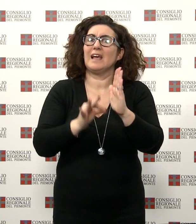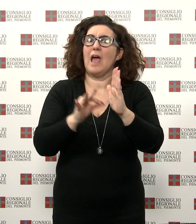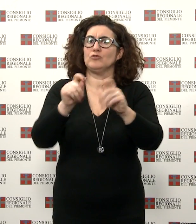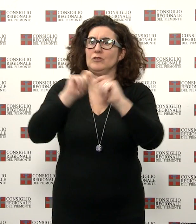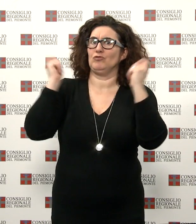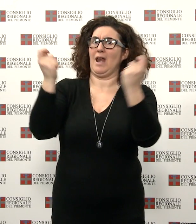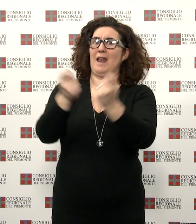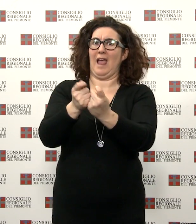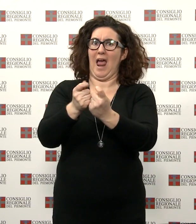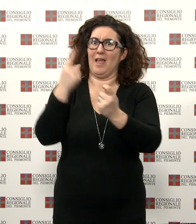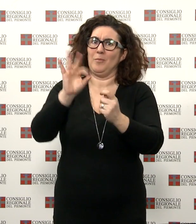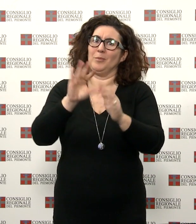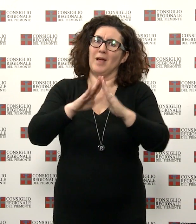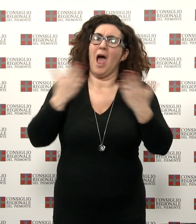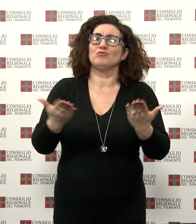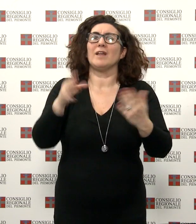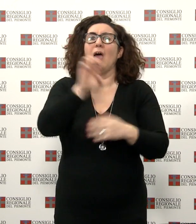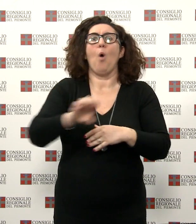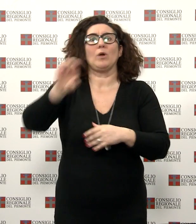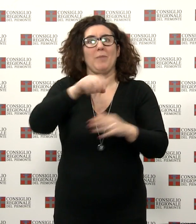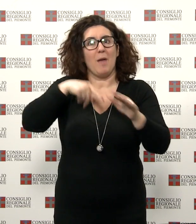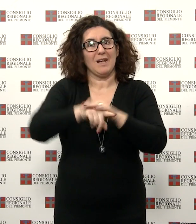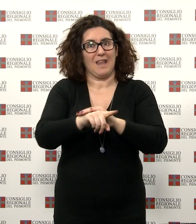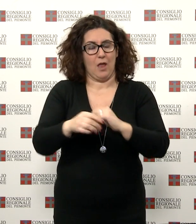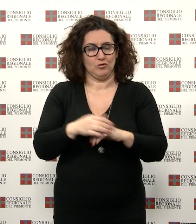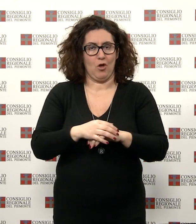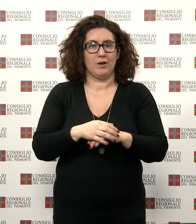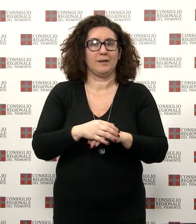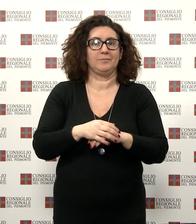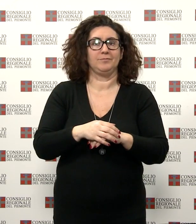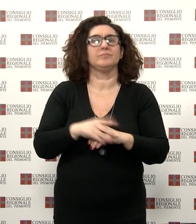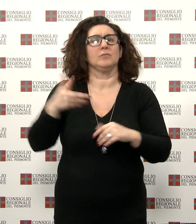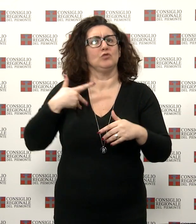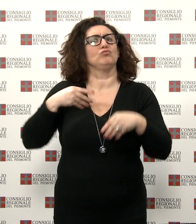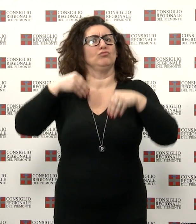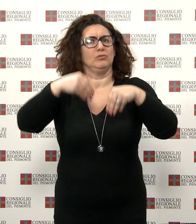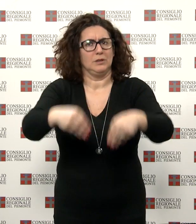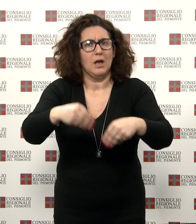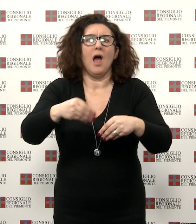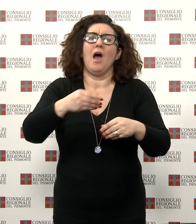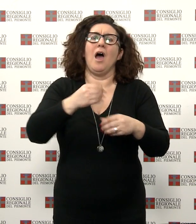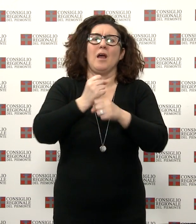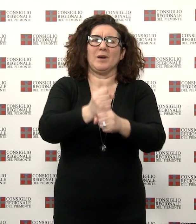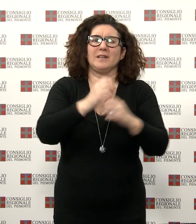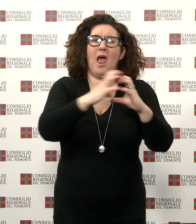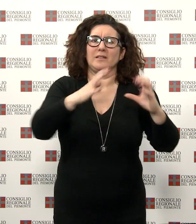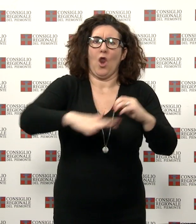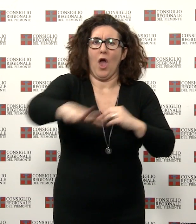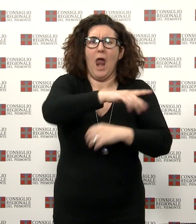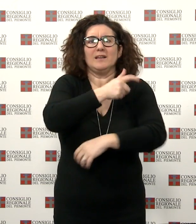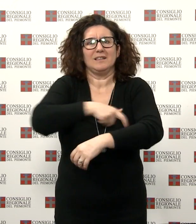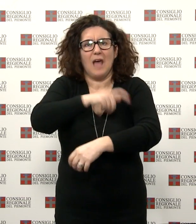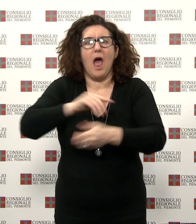sulla migrazione. Alla seduta hanno partecipato rappresentanti di enti locali, sindacati e associazioni